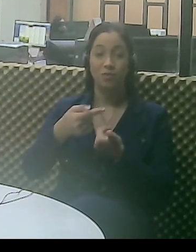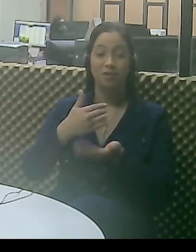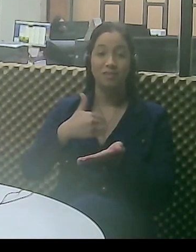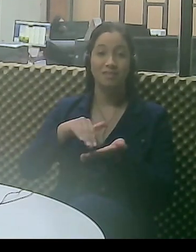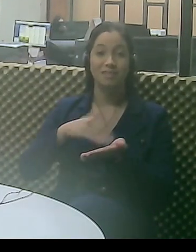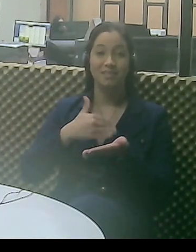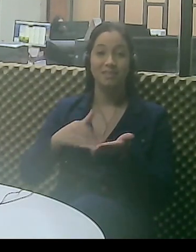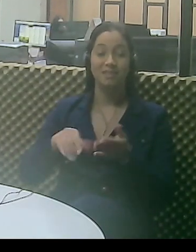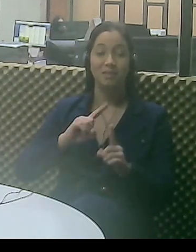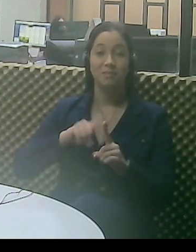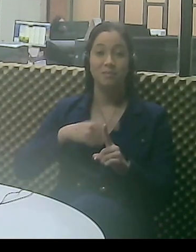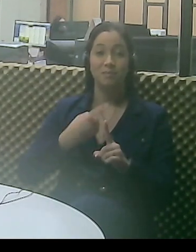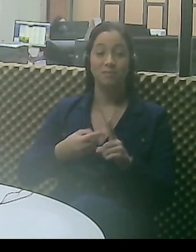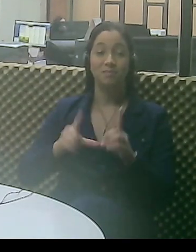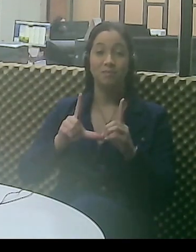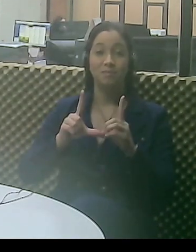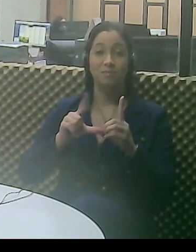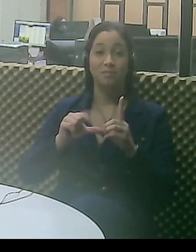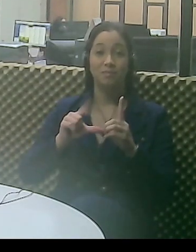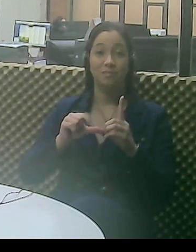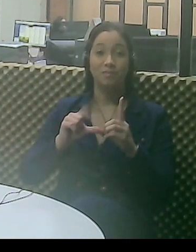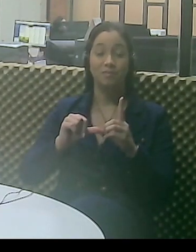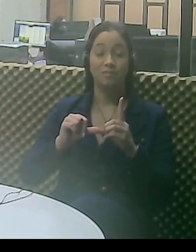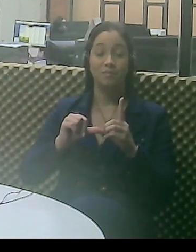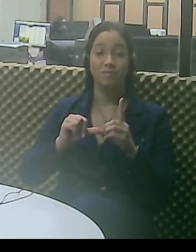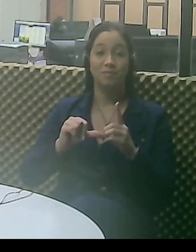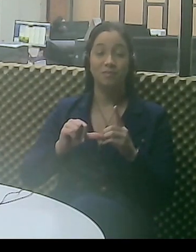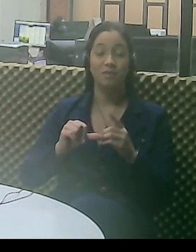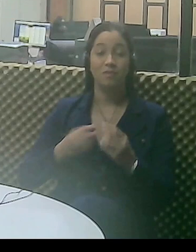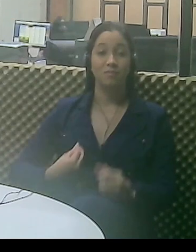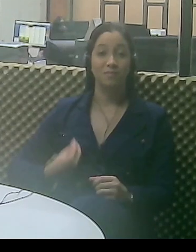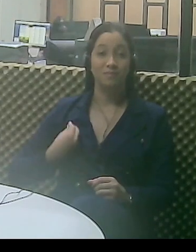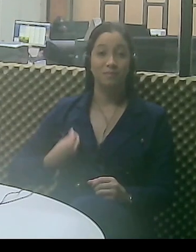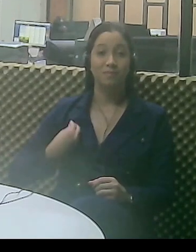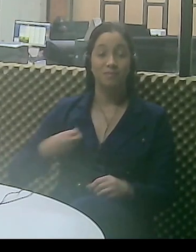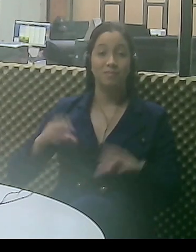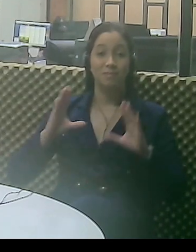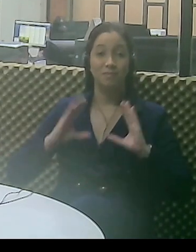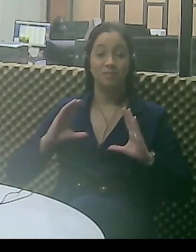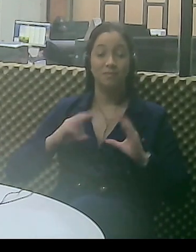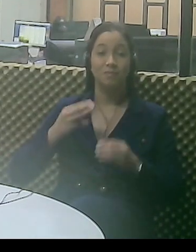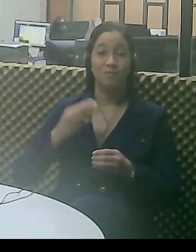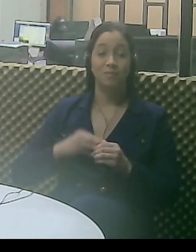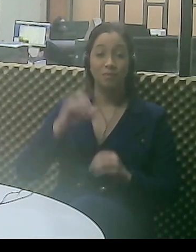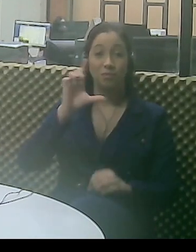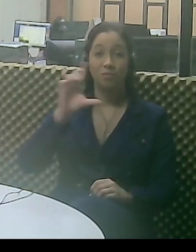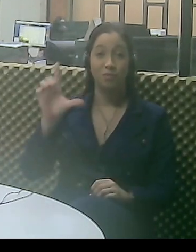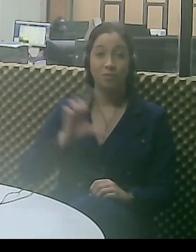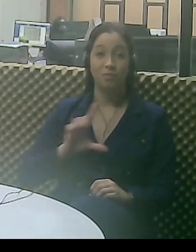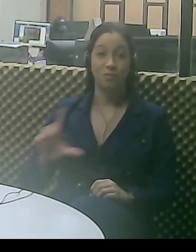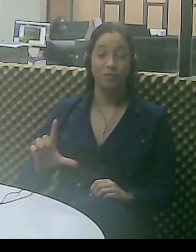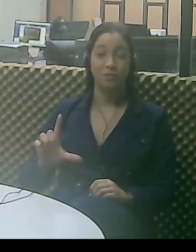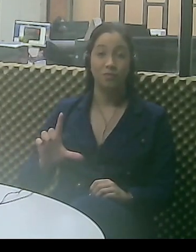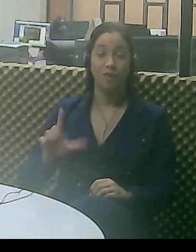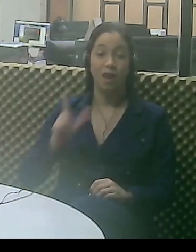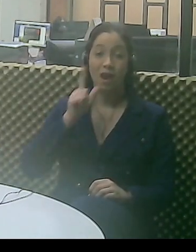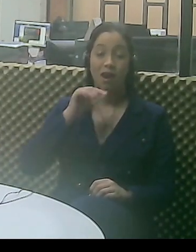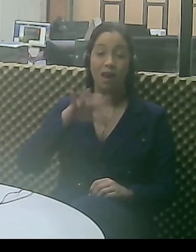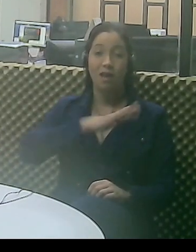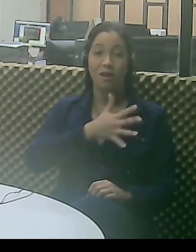e do Departamento Municipal de Água e Esgoto, DEMAI, estarão no Parque Municipal Luizotti de Freitas, o Parque da